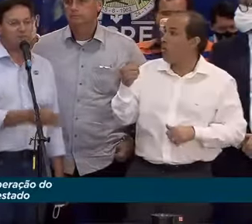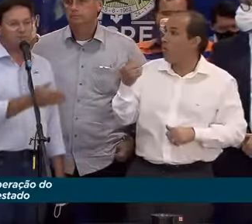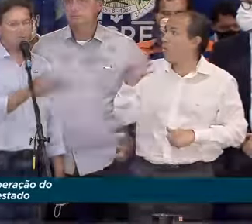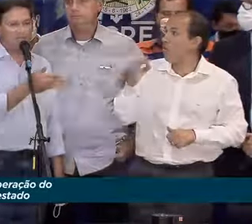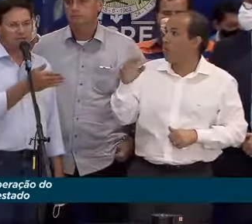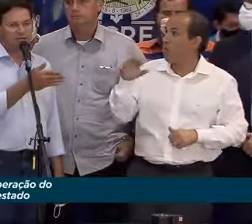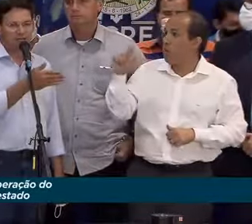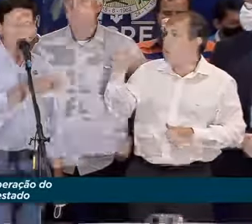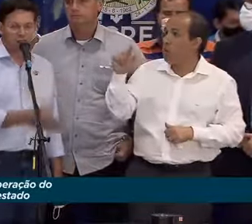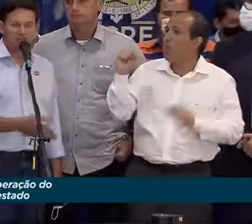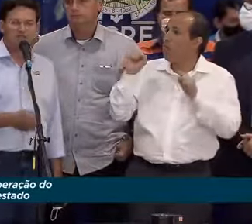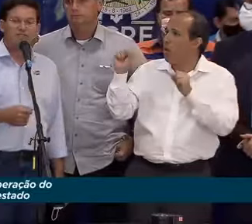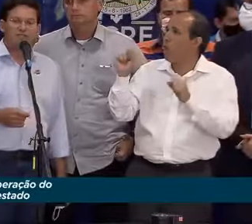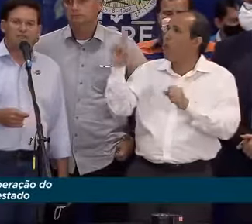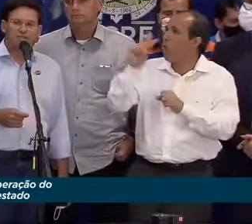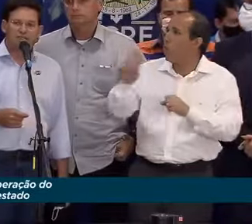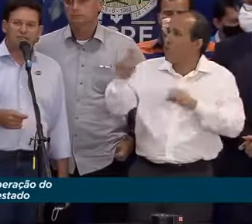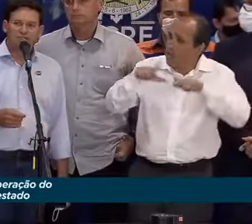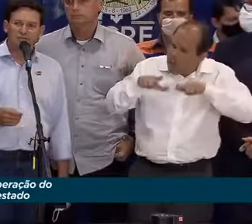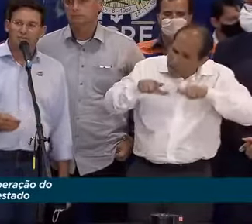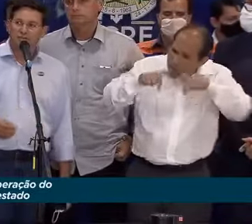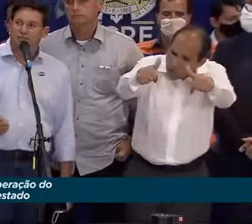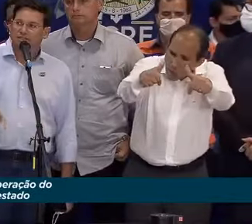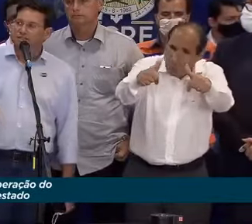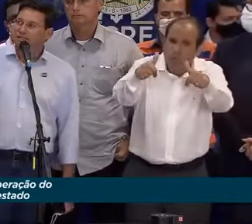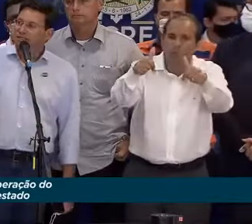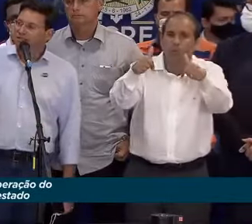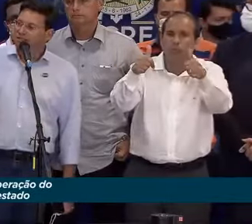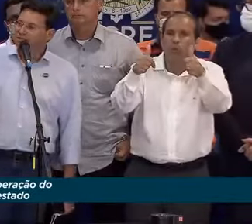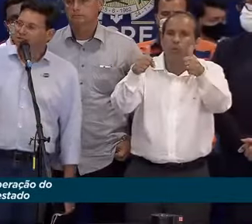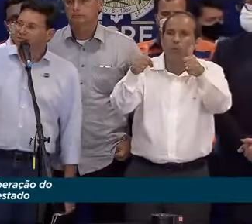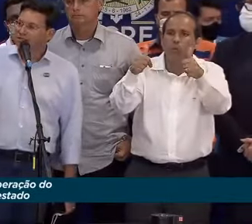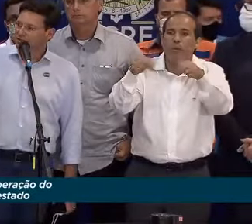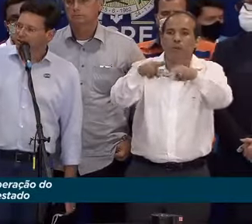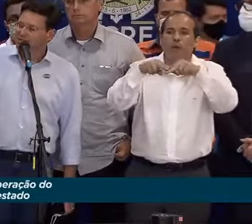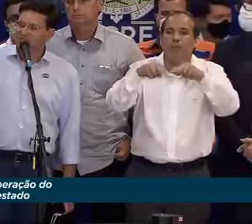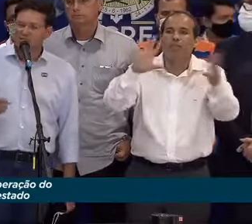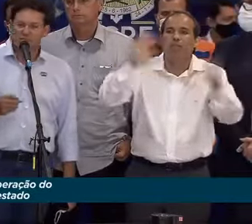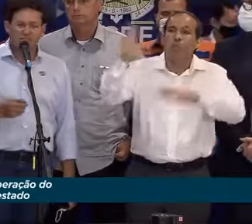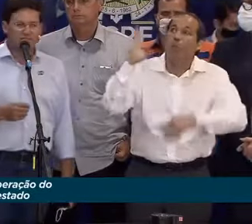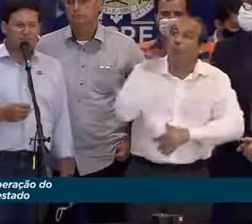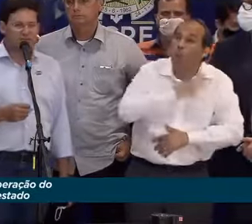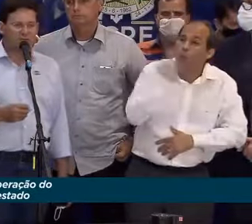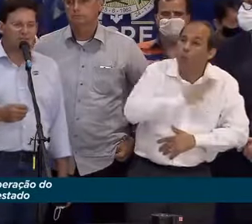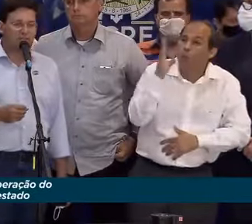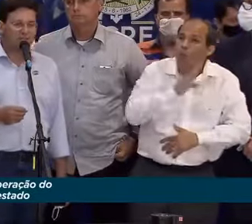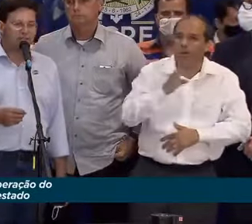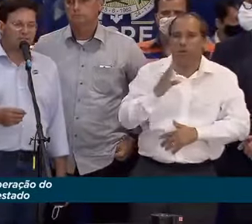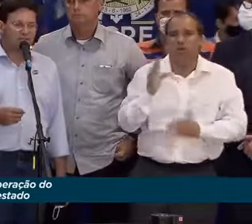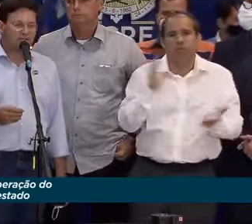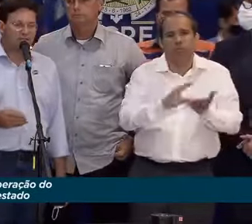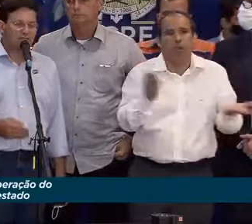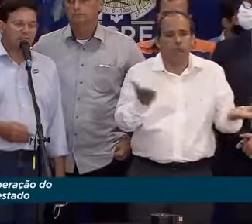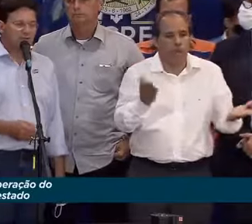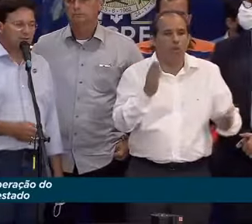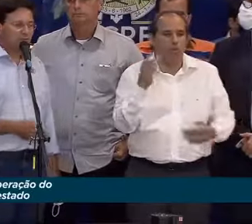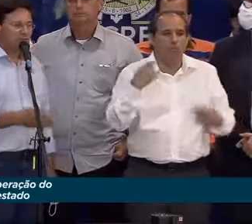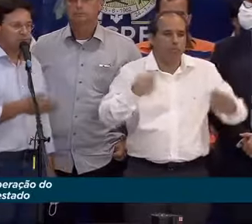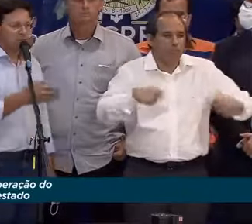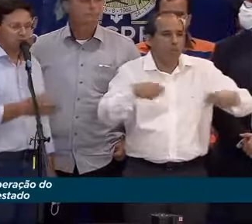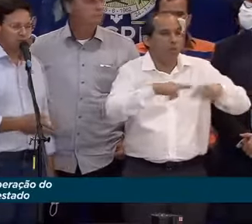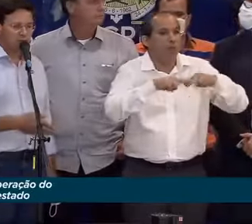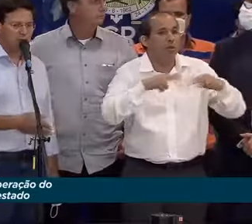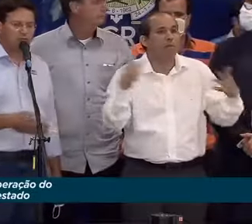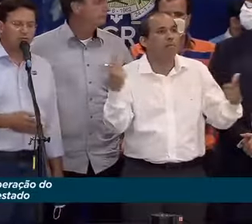utilizados para ações na questão dessas emergências utilizadas atualmente. E